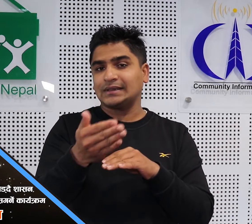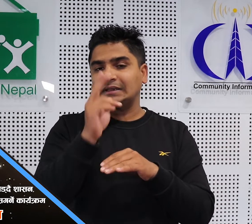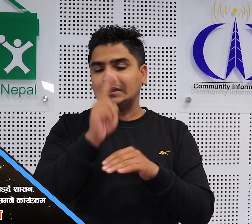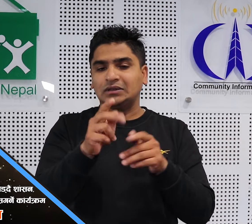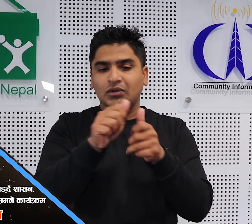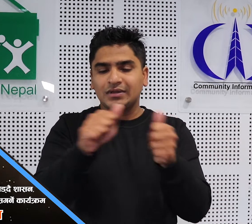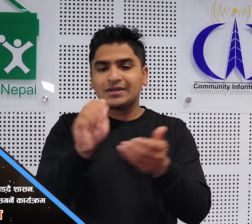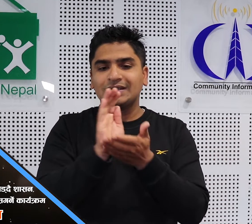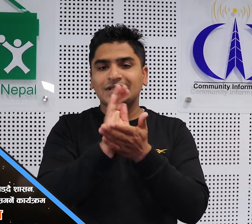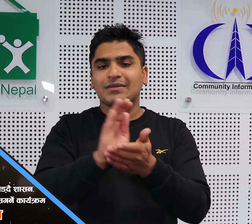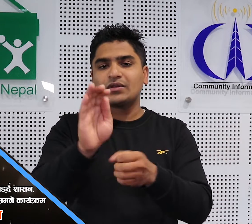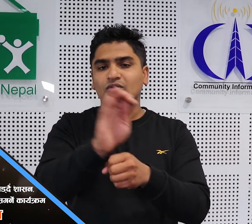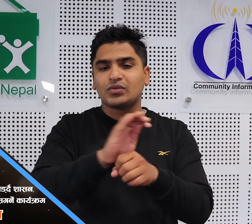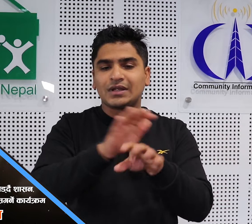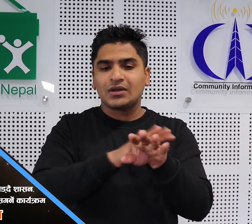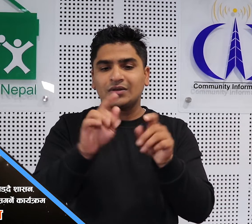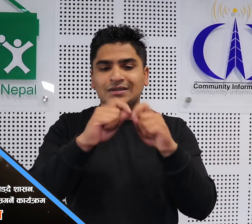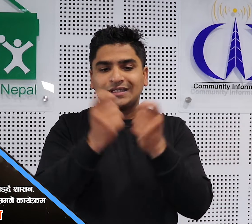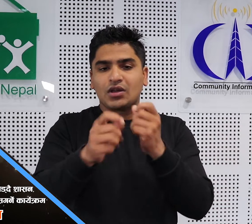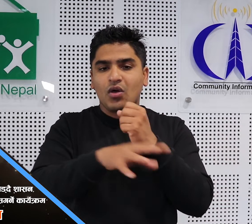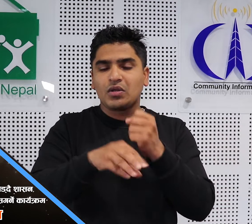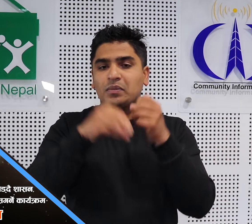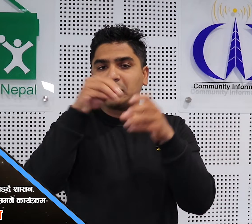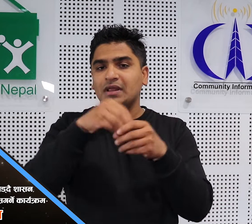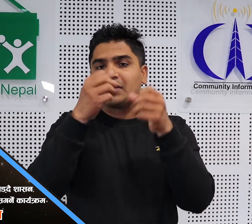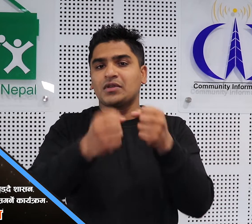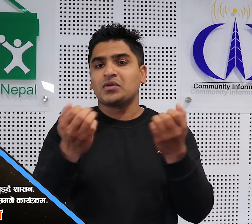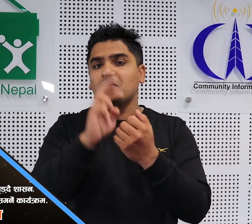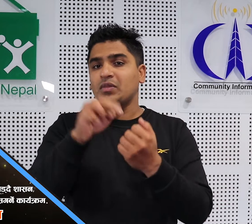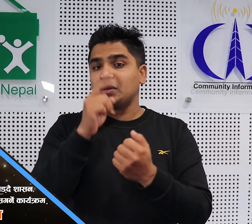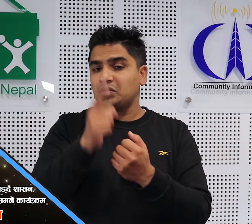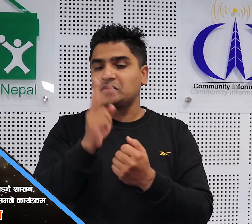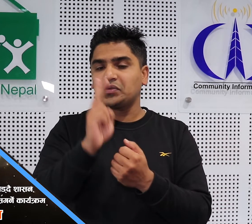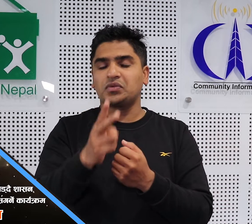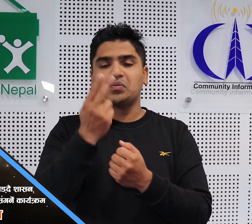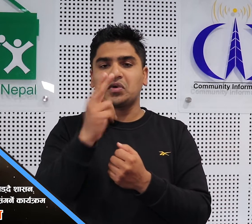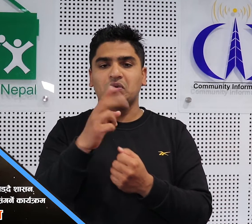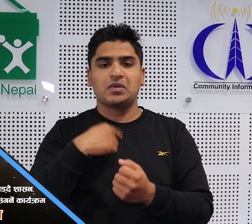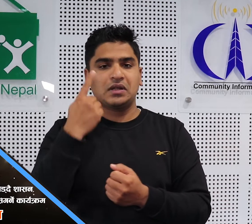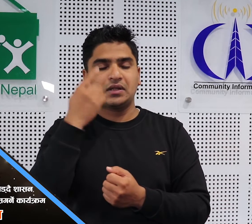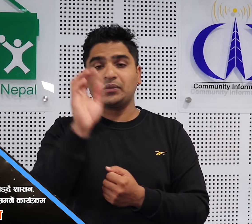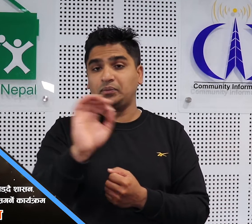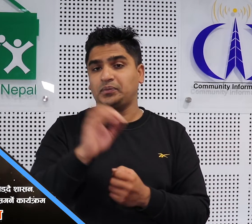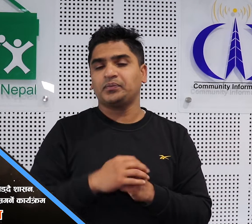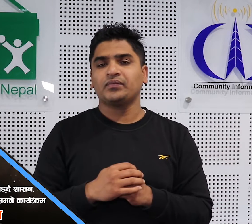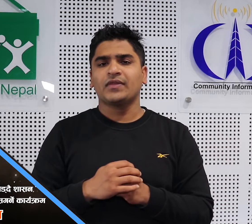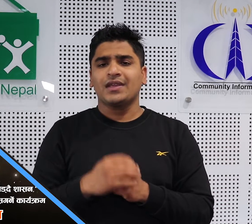सेवा सुविधा आफ्नो क्षेत्र अन्तर्गत रहेर गर्नुपर्ने हो, त्यो भइरहेको मैले चाहिँ नि पाएको छैन। यो तिनै